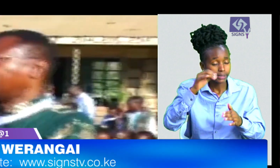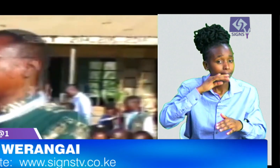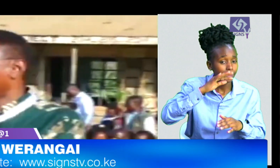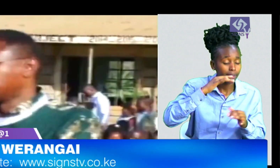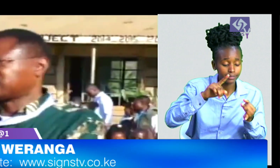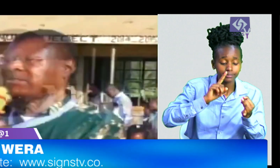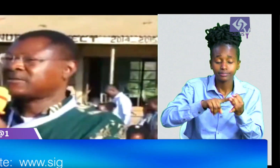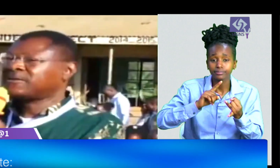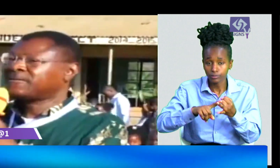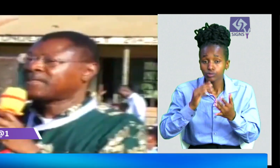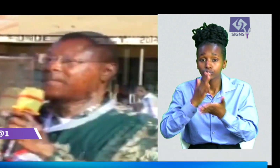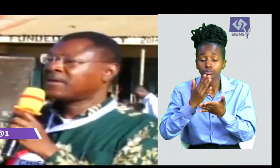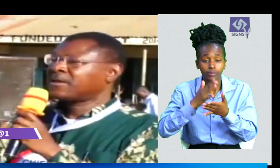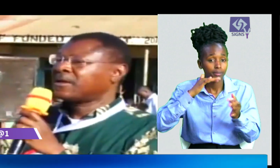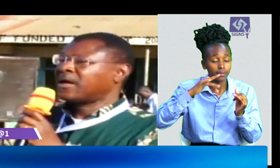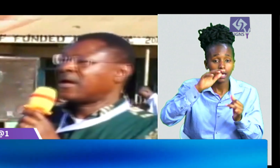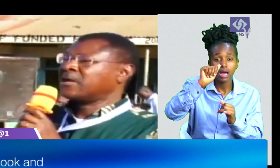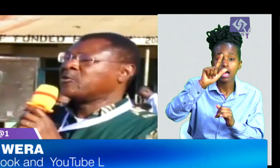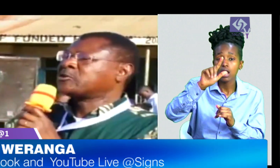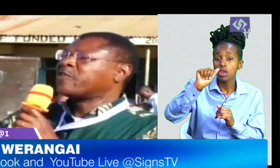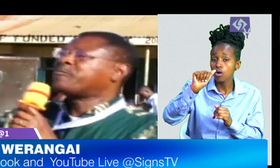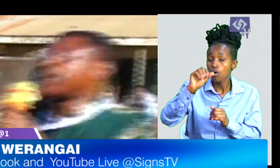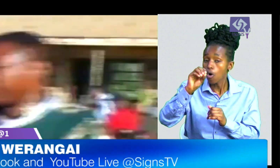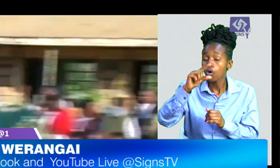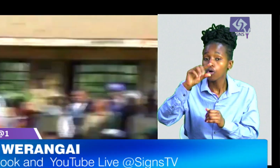allegories, and we also have parables.